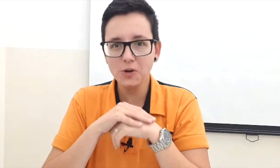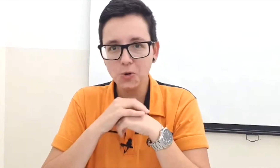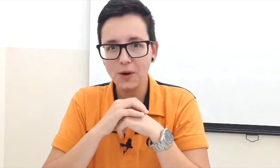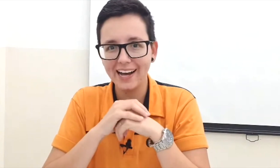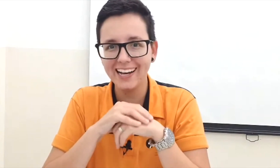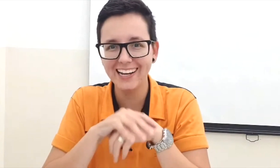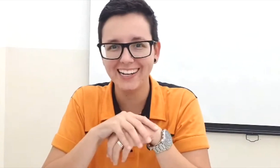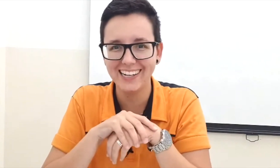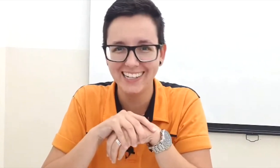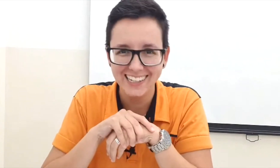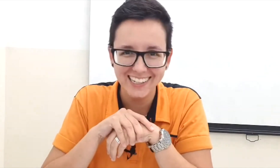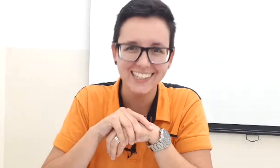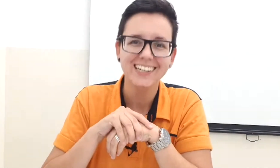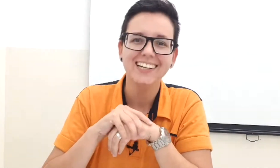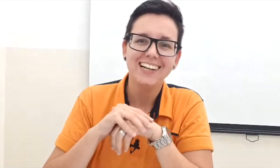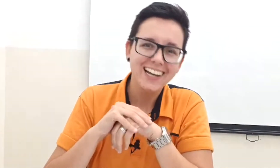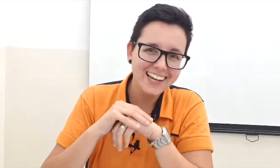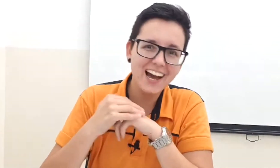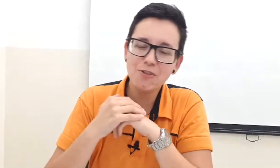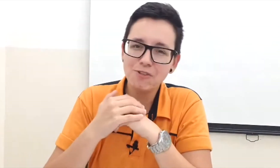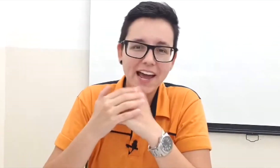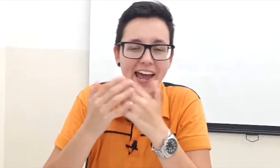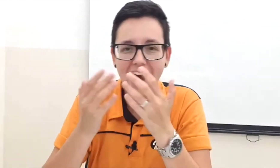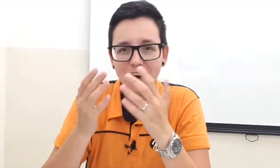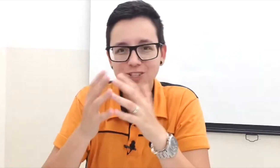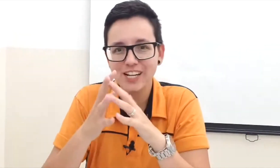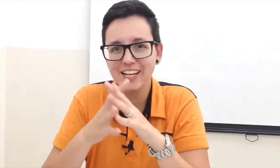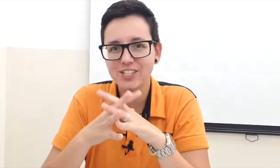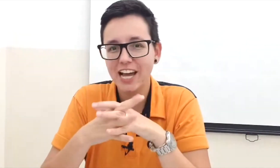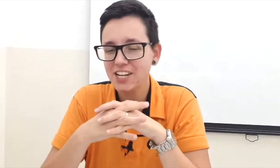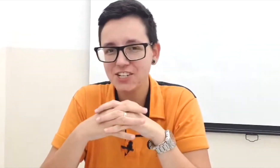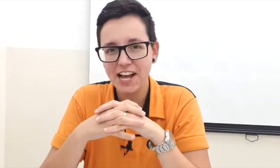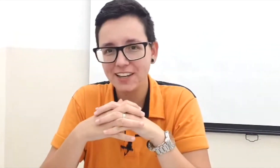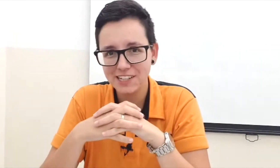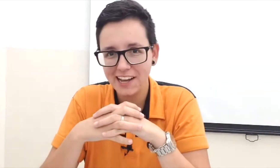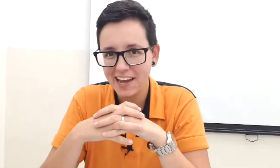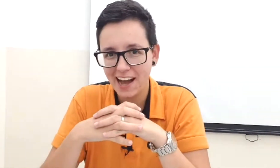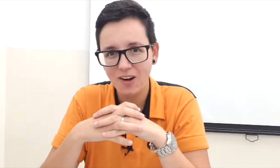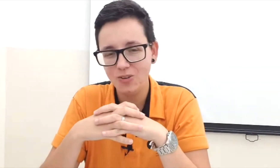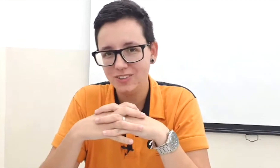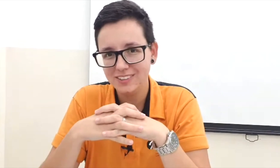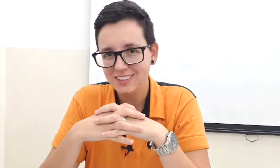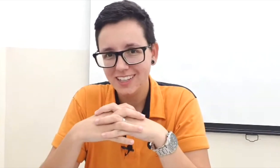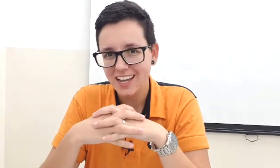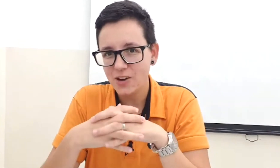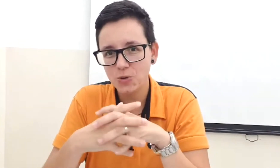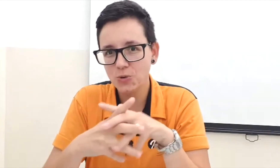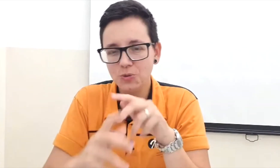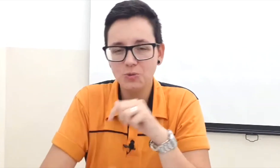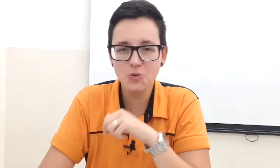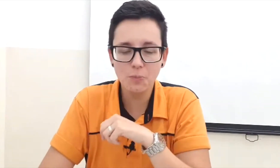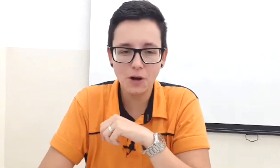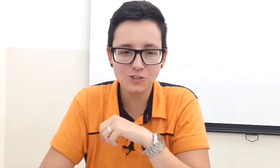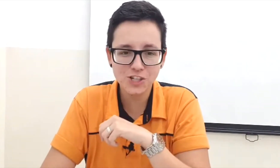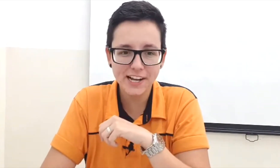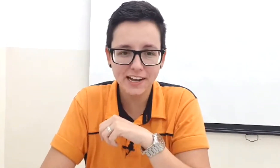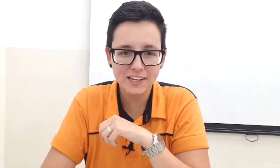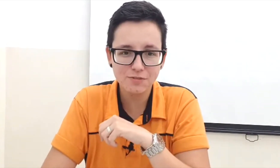crua. E é real, gente. Hashtag vida real. Eu não posso chegar aqui e falar